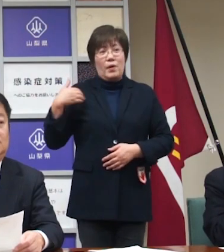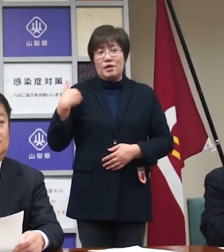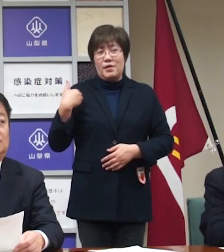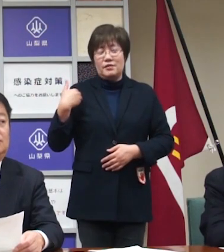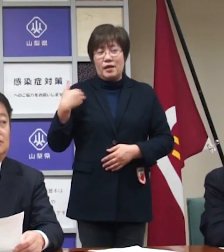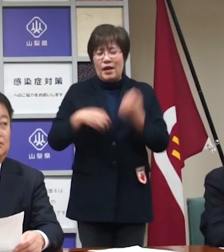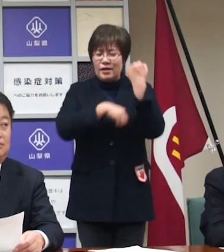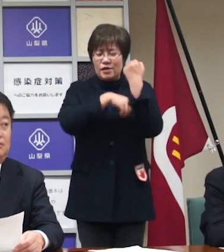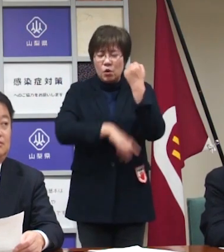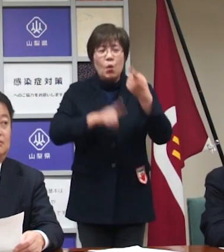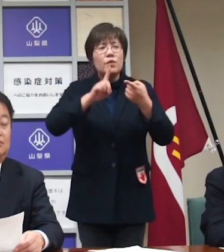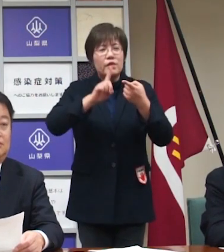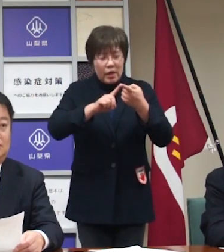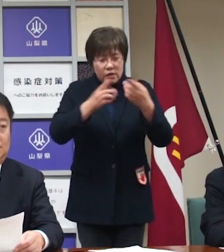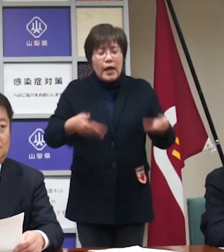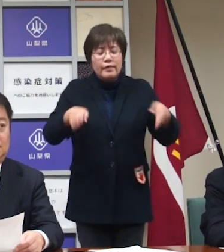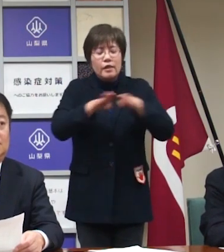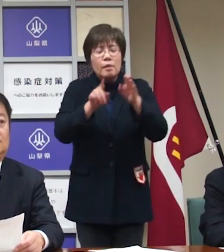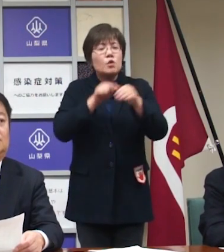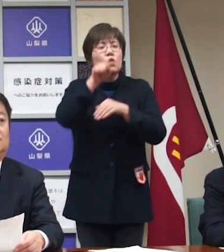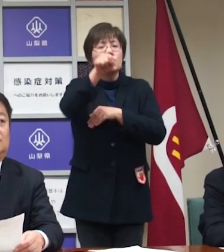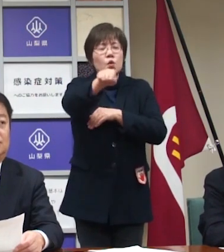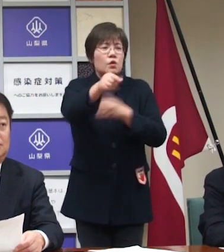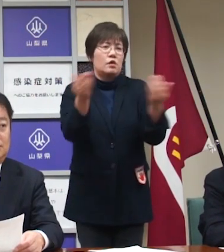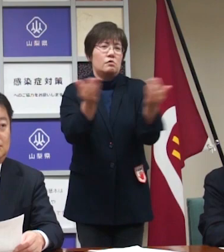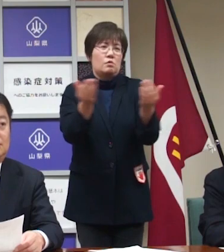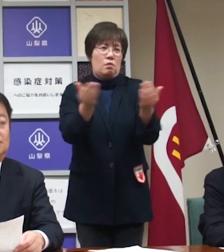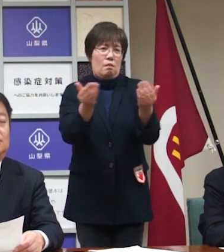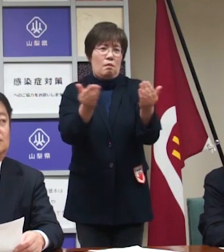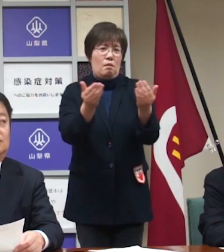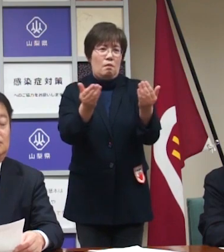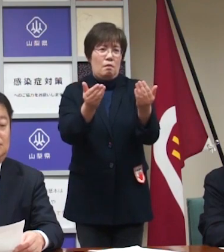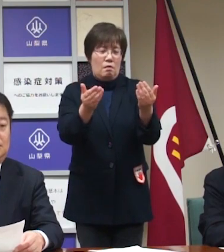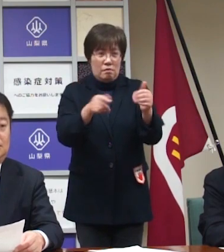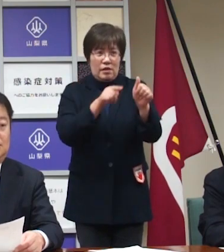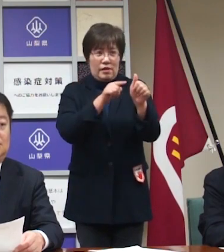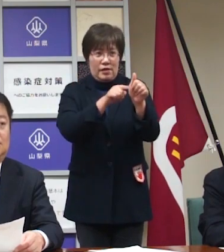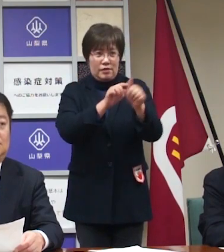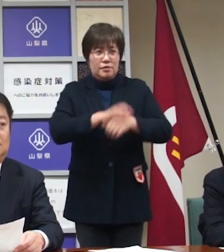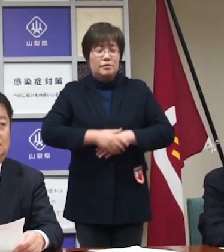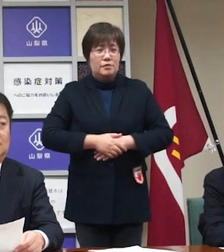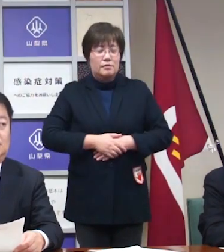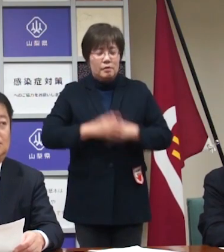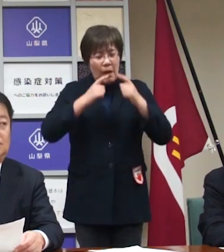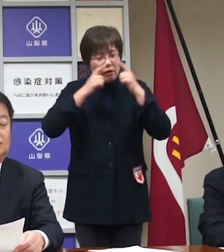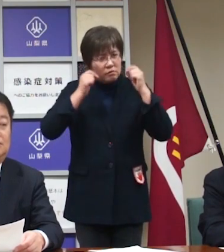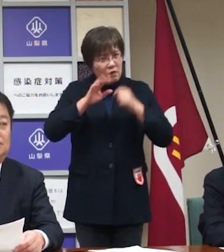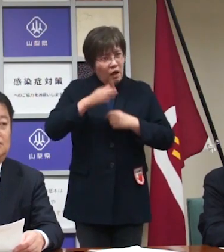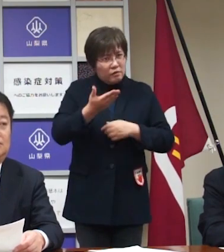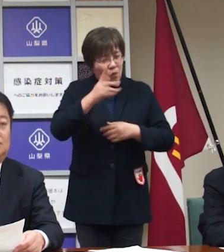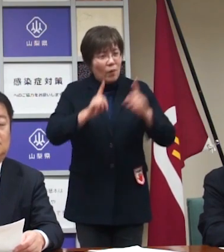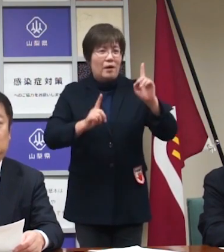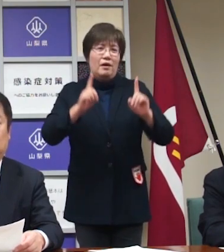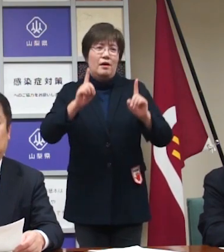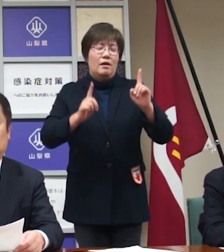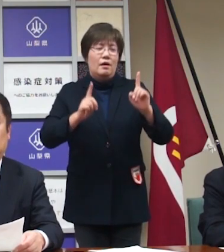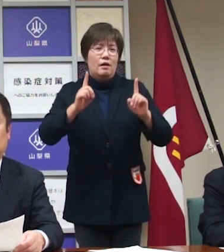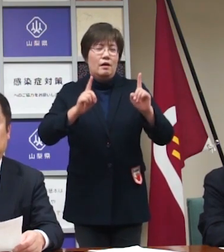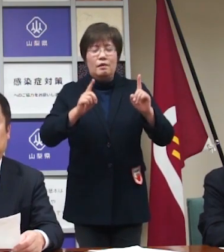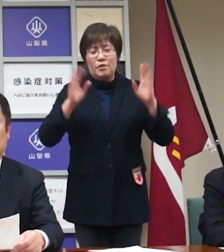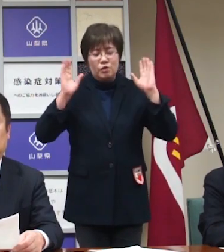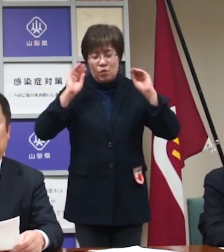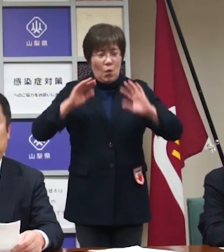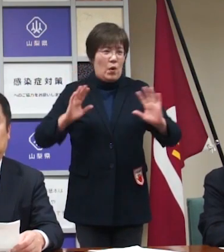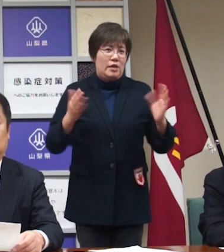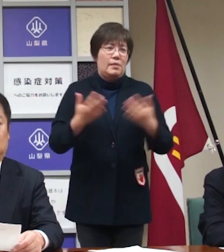本的には屋外で、作業をされる方なので、そのマスクまではちょっと情報を持